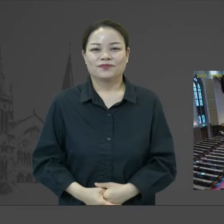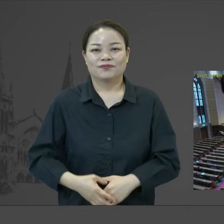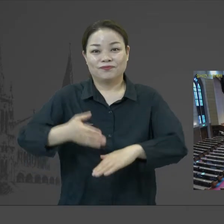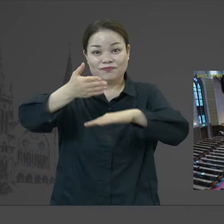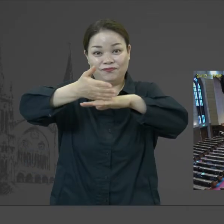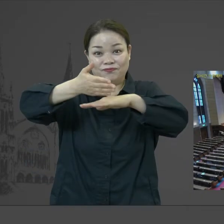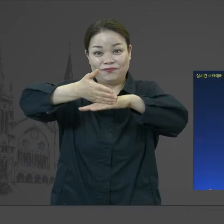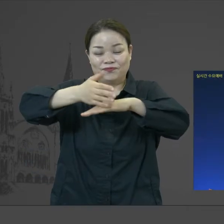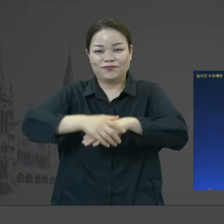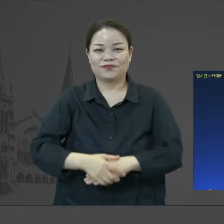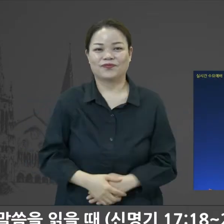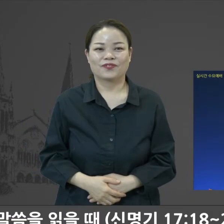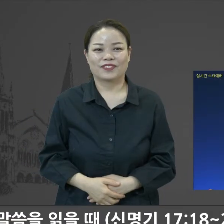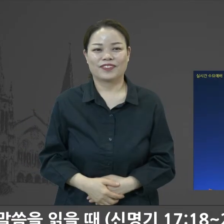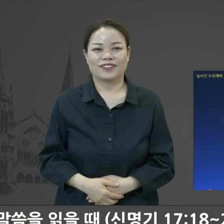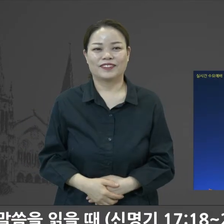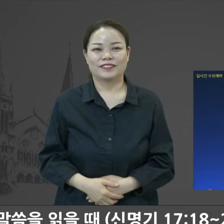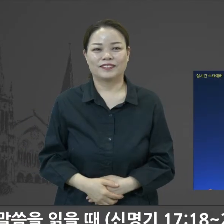감사합니다.